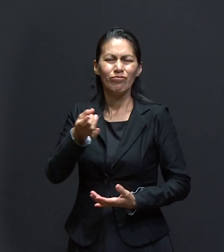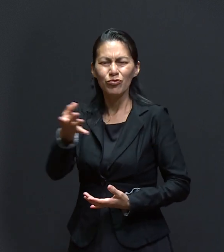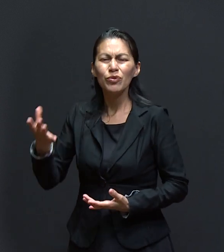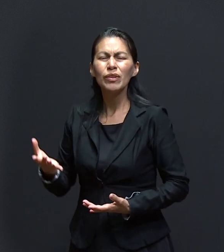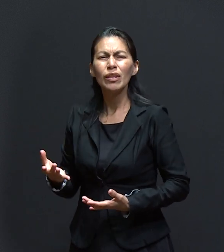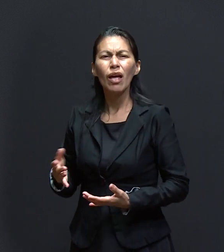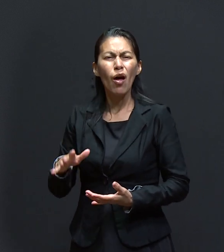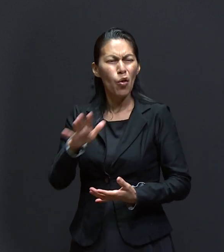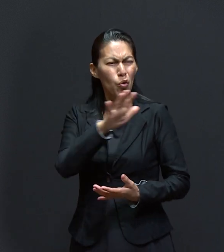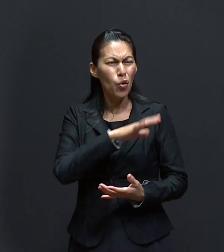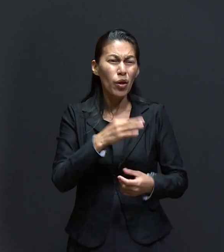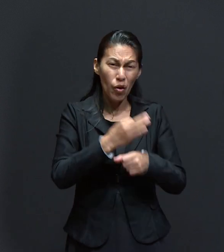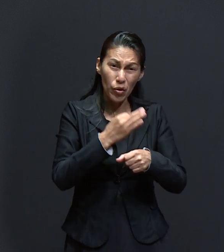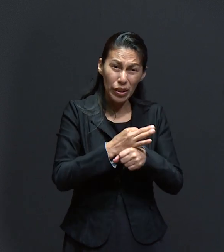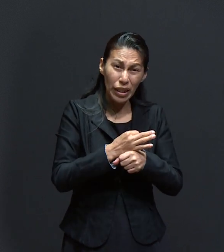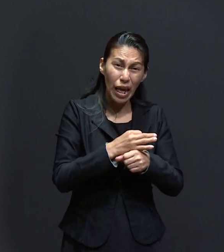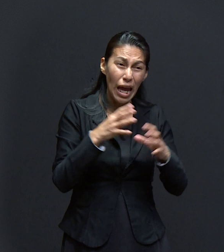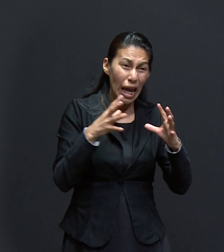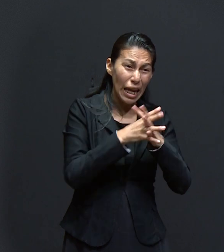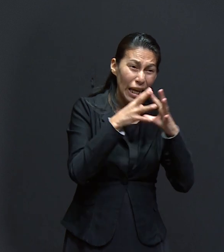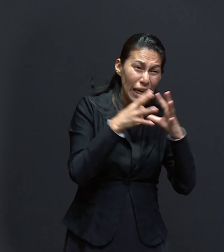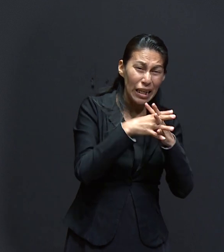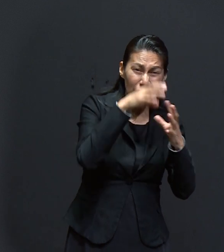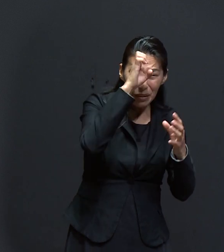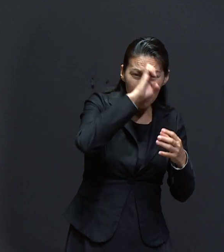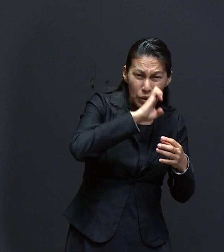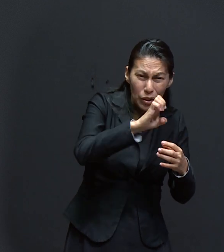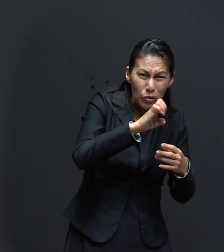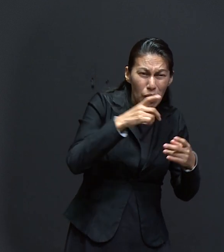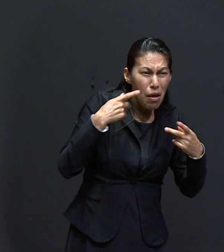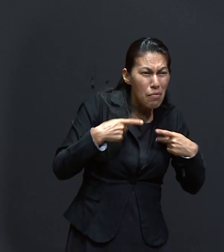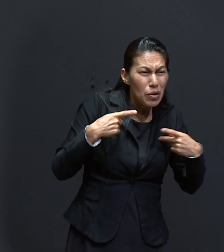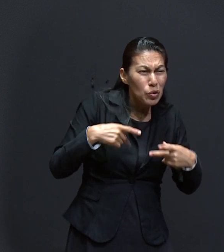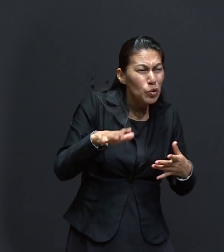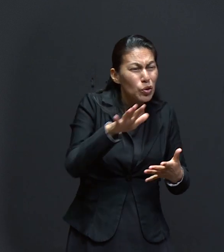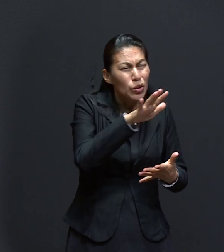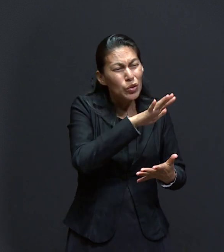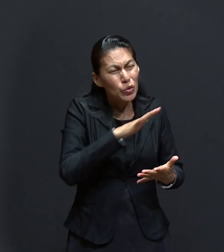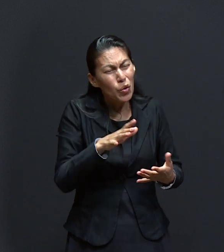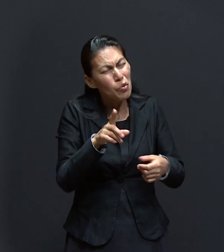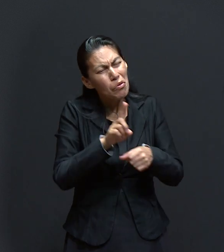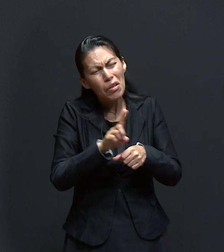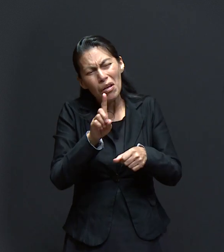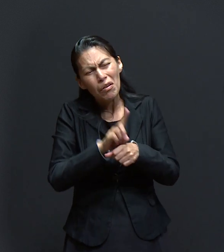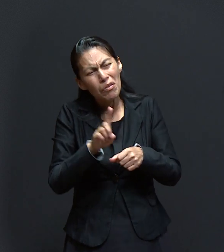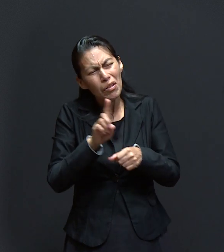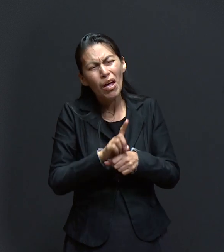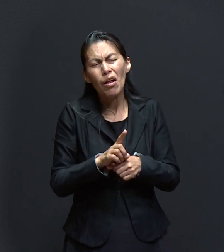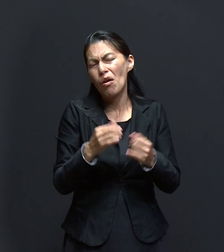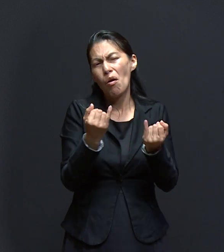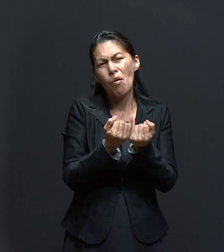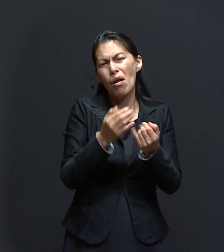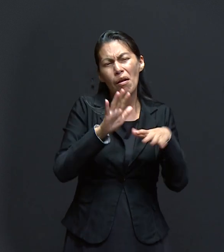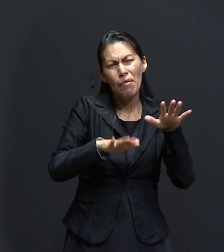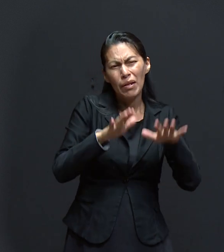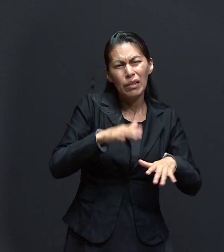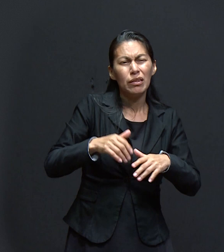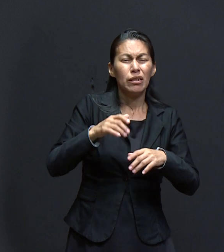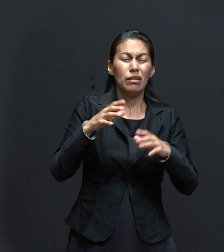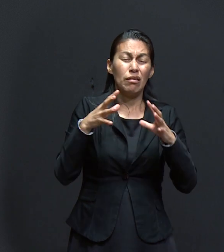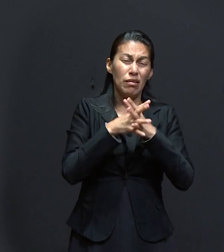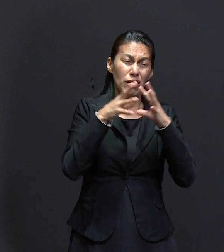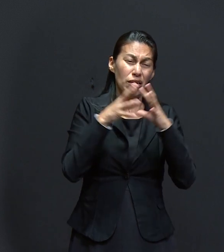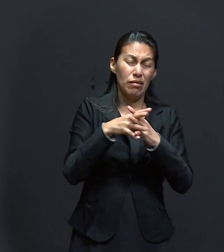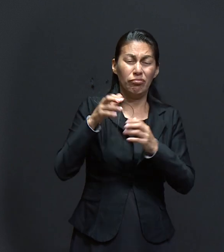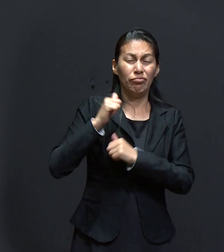poder salir más que vencedores en esta guerra que tenemos todos que se manifiesta también